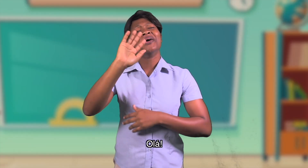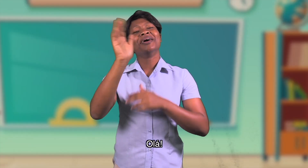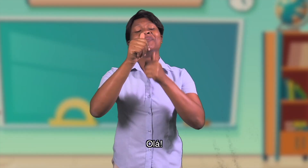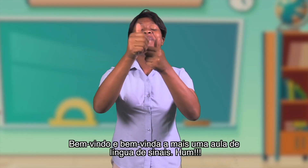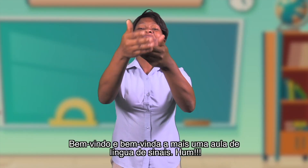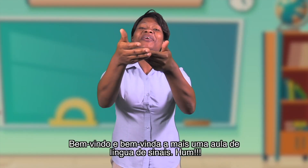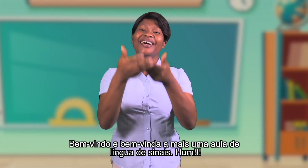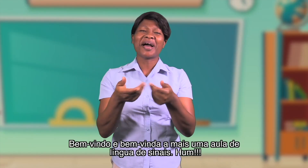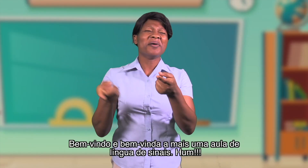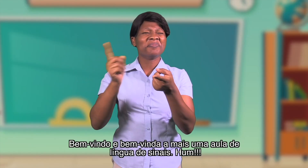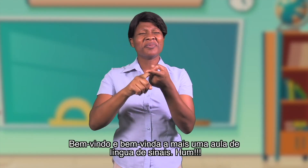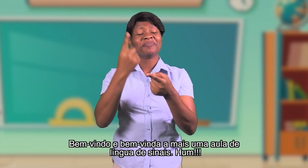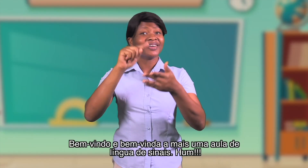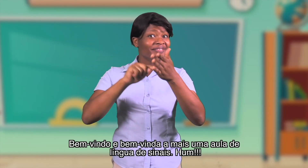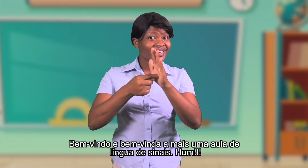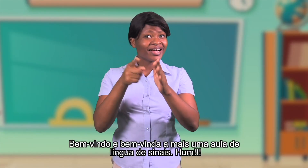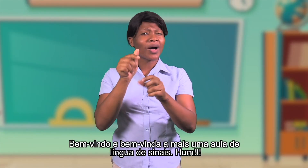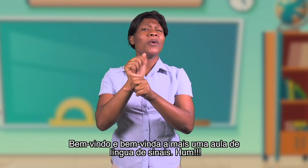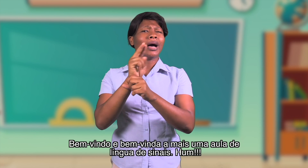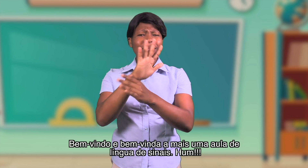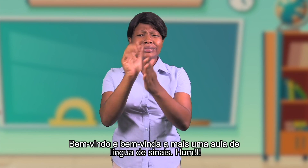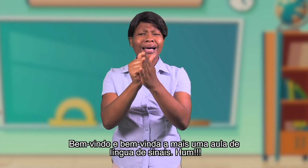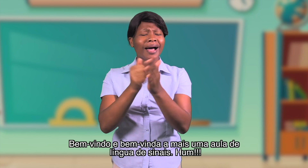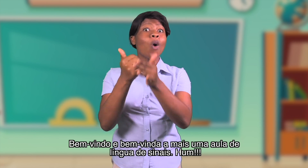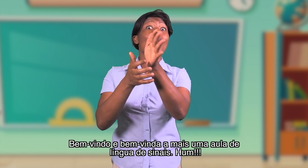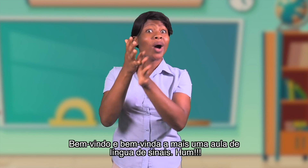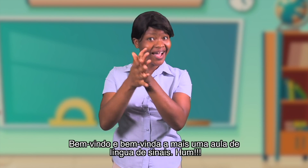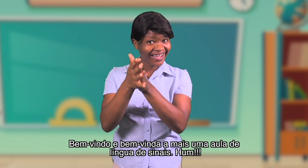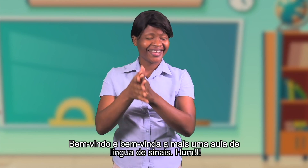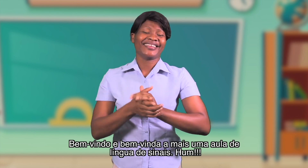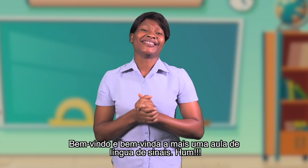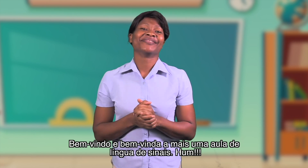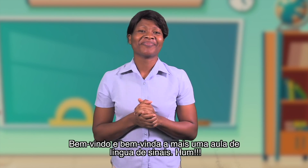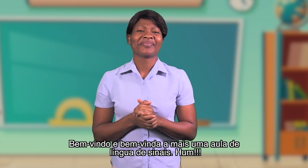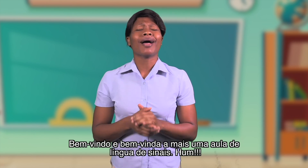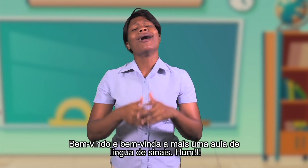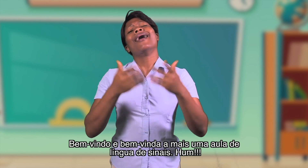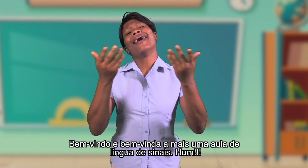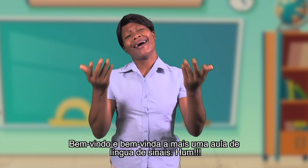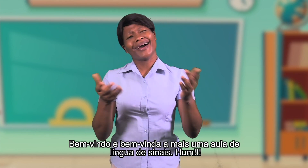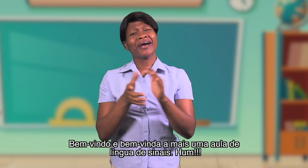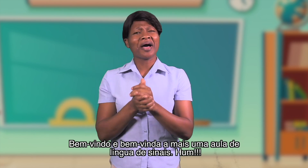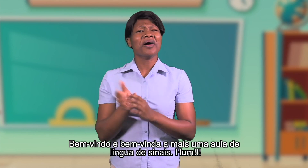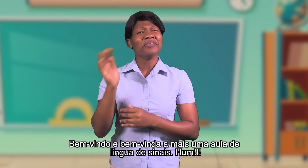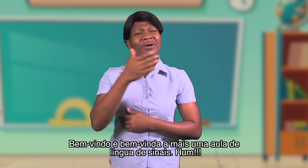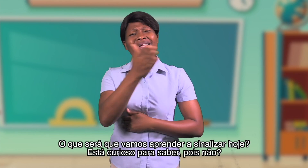Olá! Bem-vindo e bem-vinda a mais uma aula de língua de sinais. O que será que